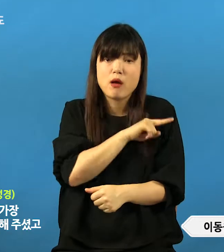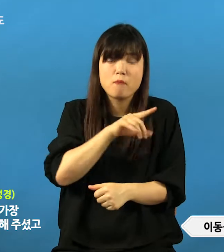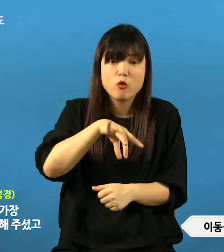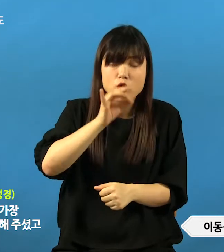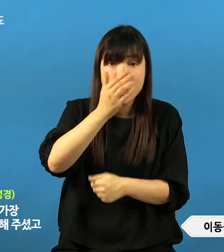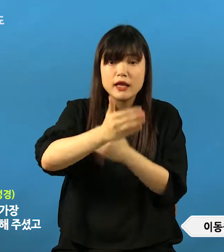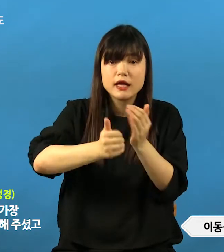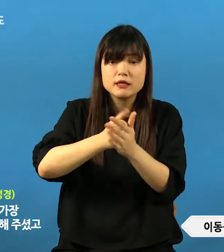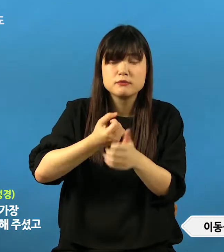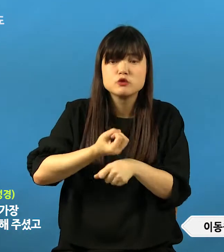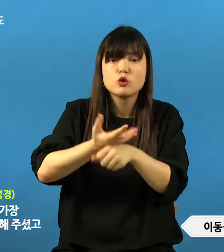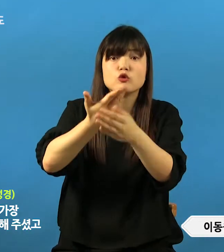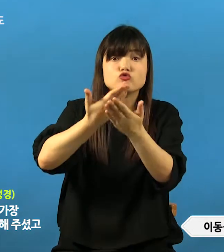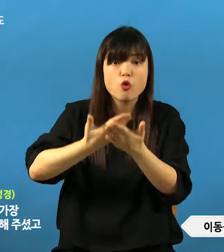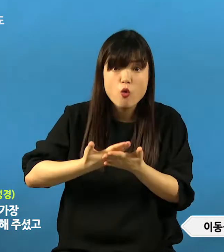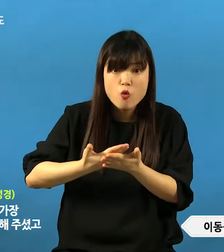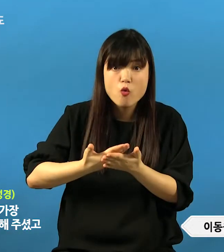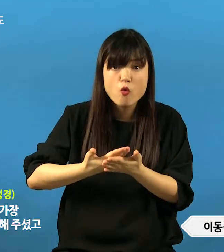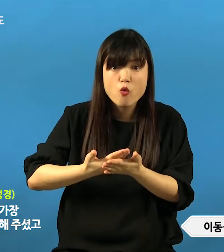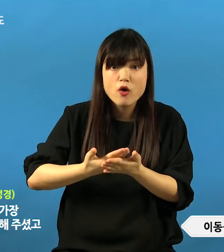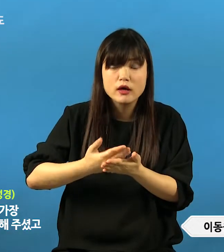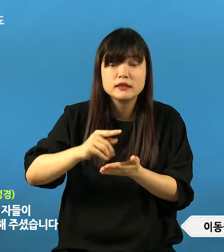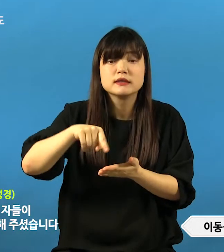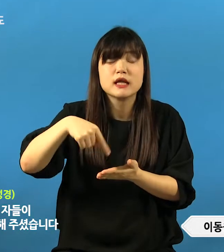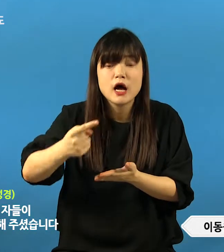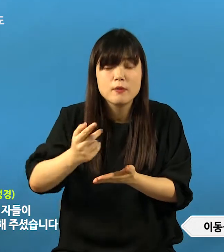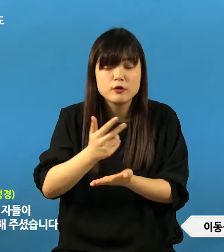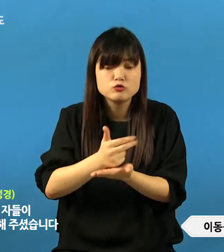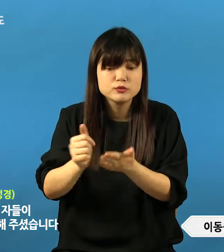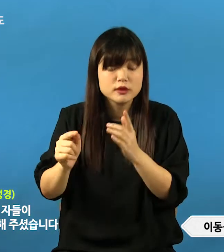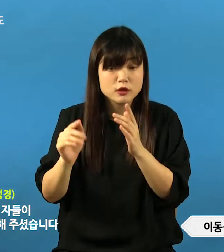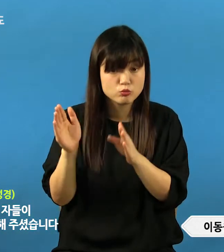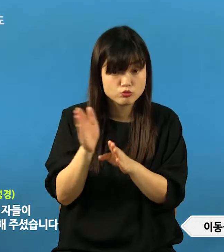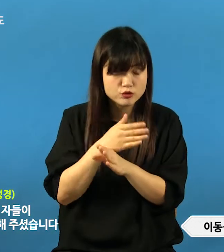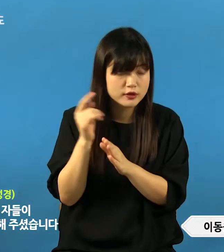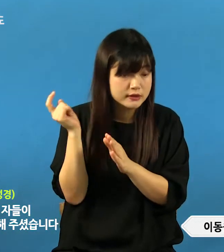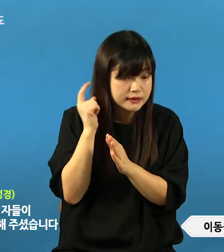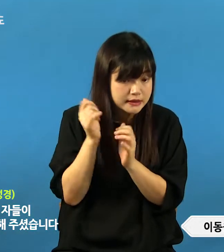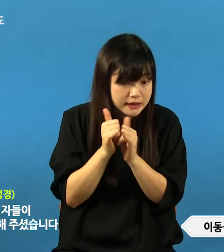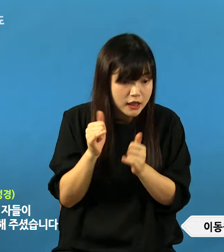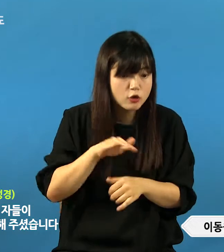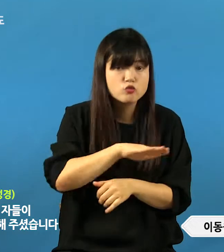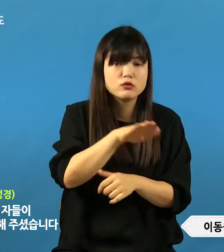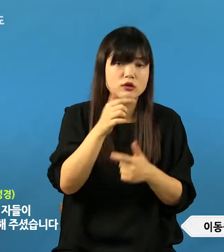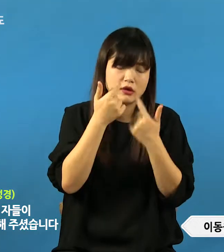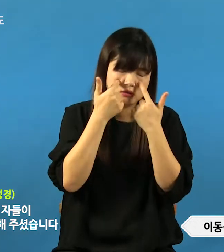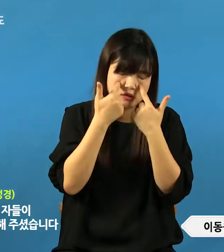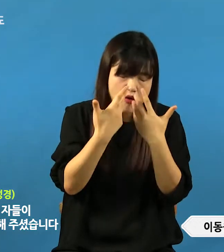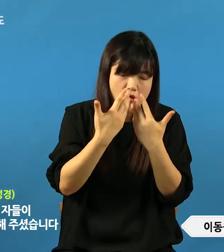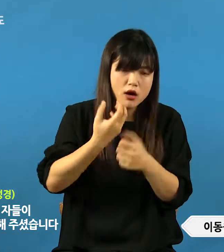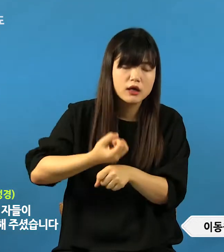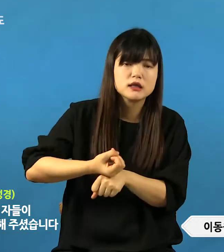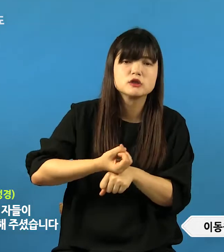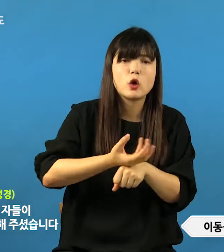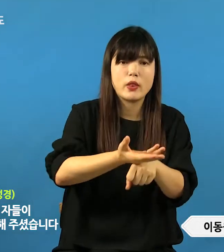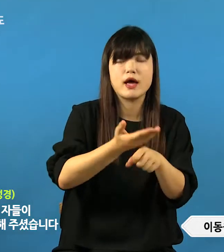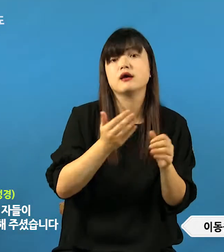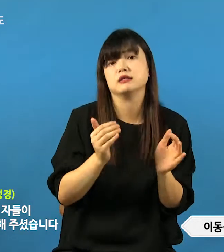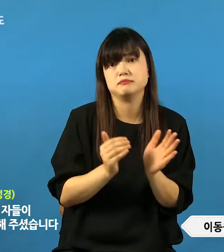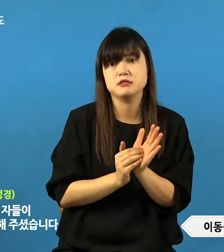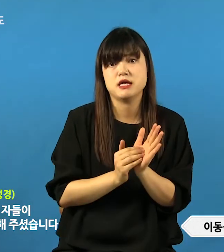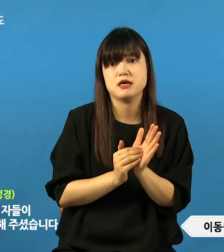주님이 직접 전해주셨고, 그 다음은 주께 들은 자들이 우리에게 정확히